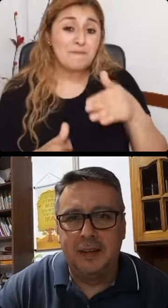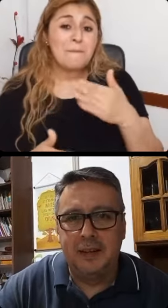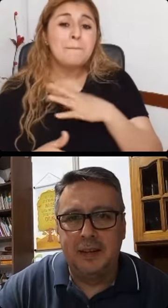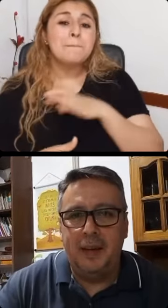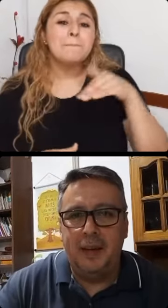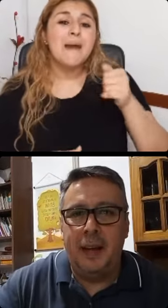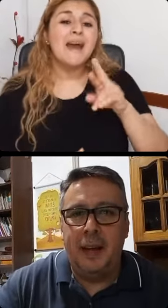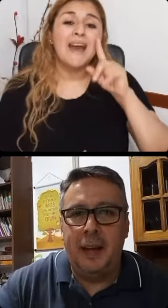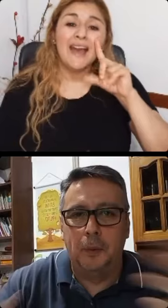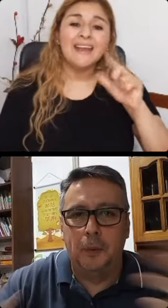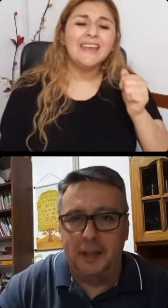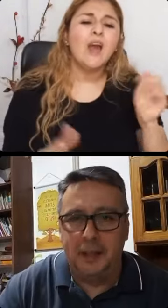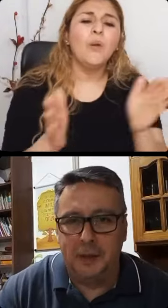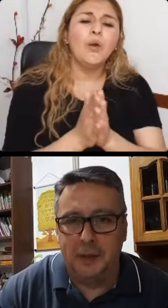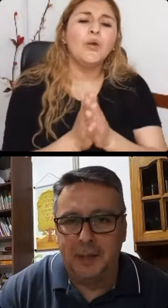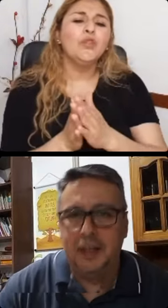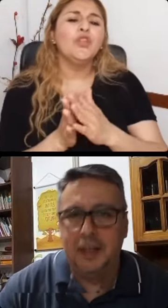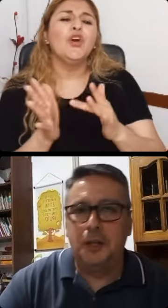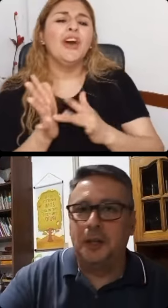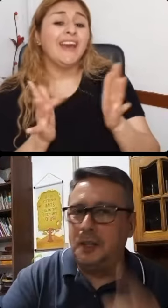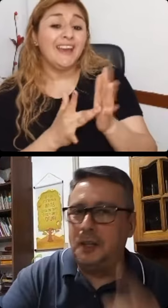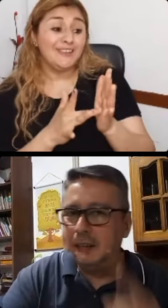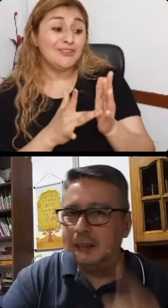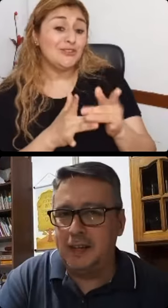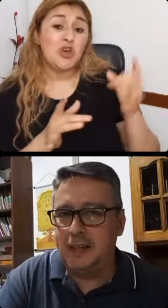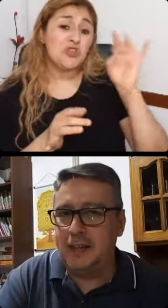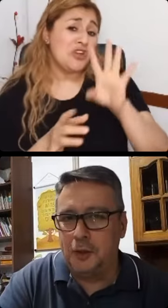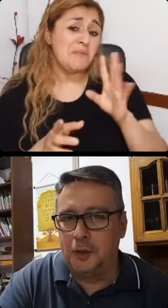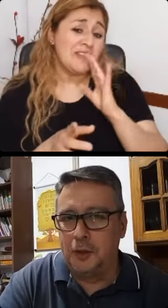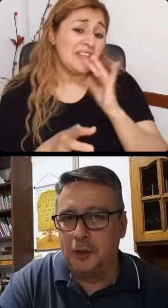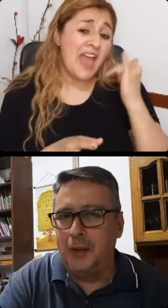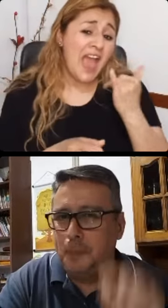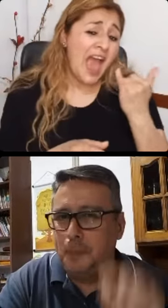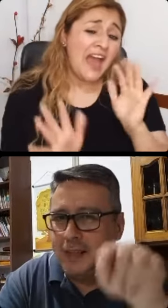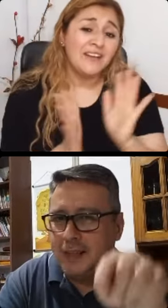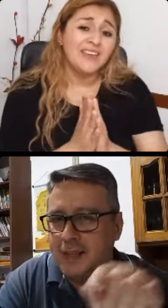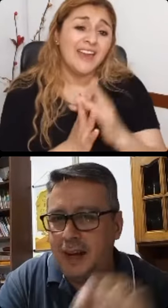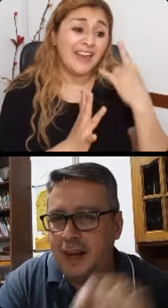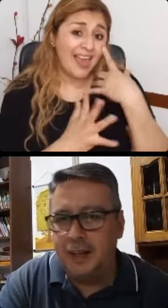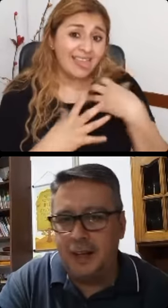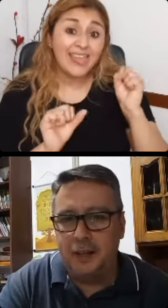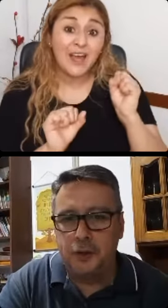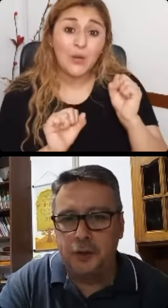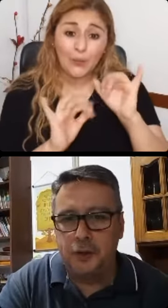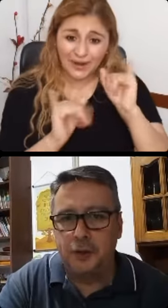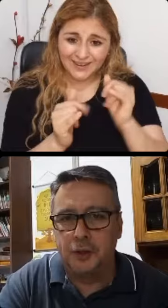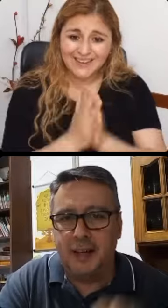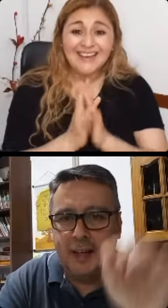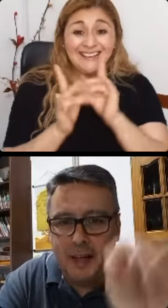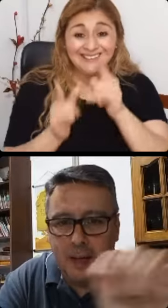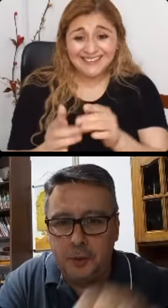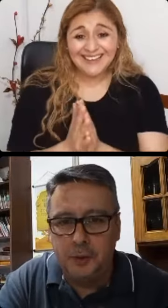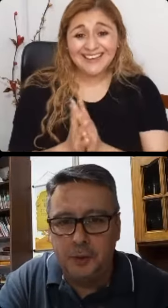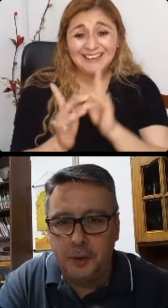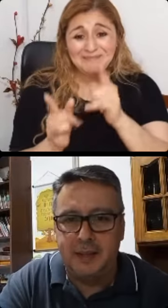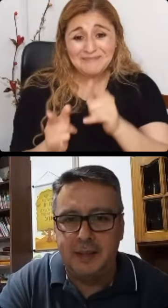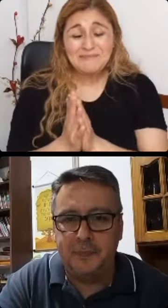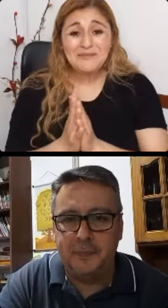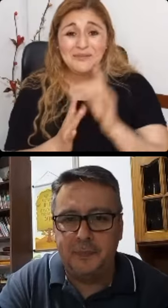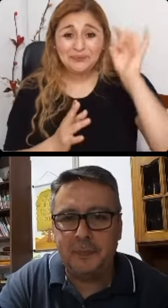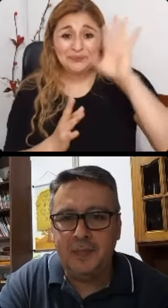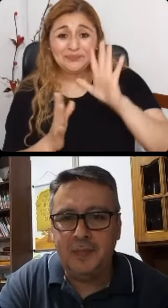solo había que descubrirlo yo creo que Dios hace así con nosotros ve el potencial que hay en nosotros que hay en cada uno de